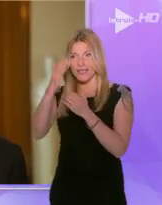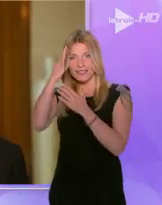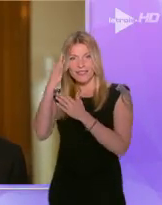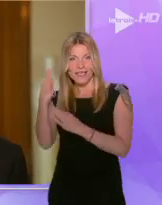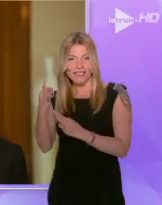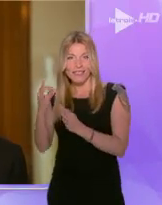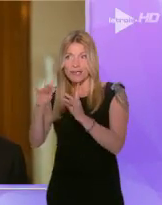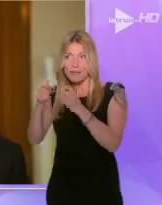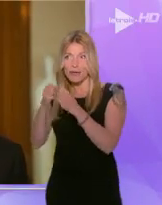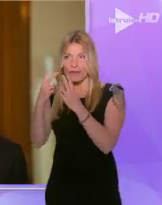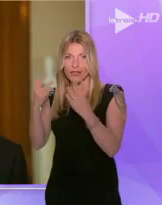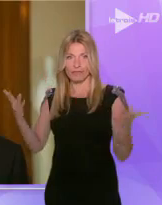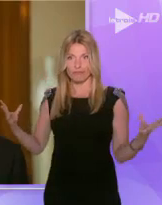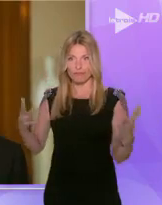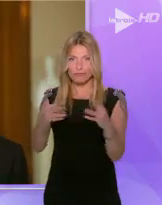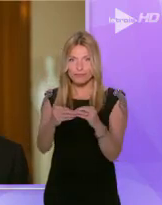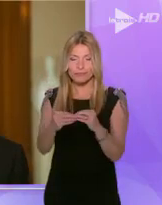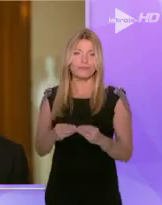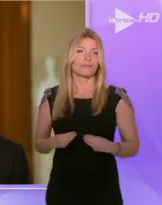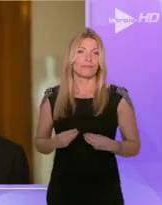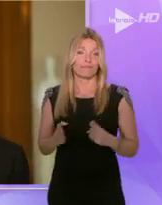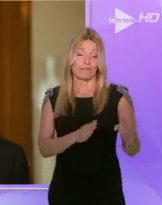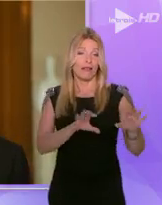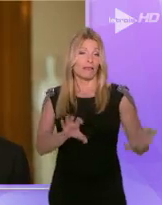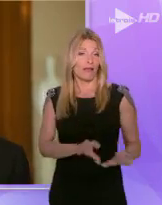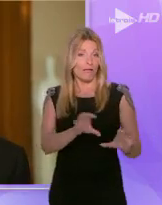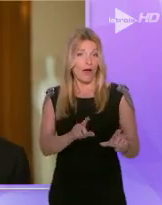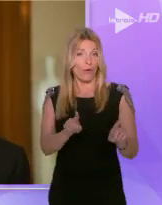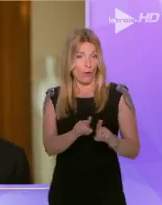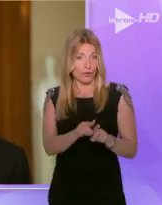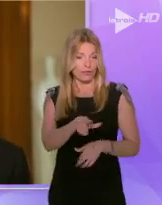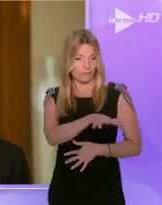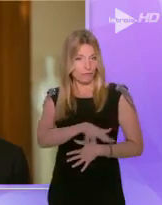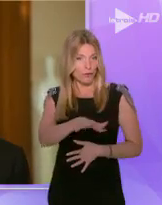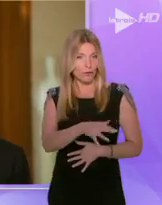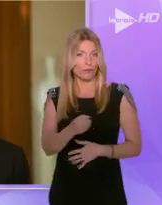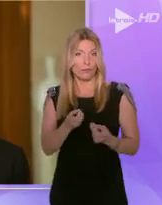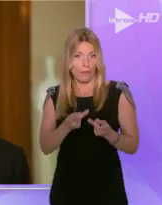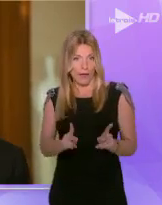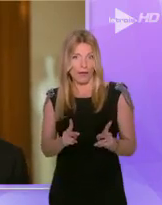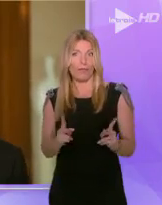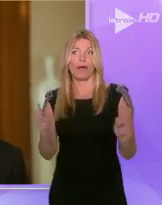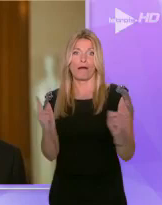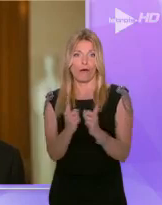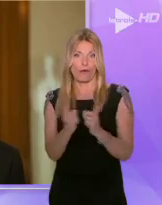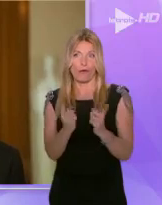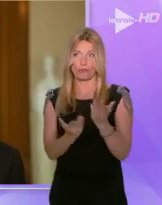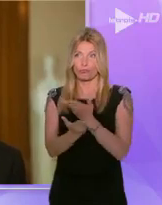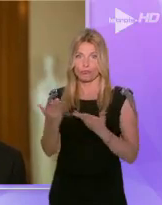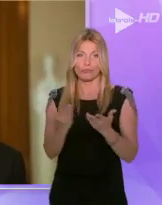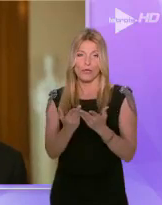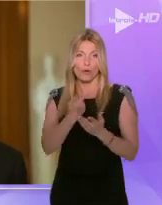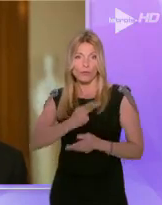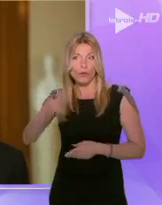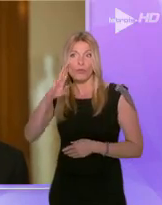vie. Le travail, également, est un lieu qui permet cette rencontre. De plus en plus d'écoles